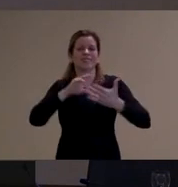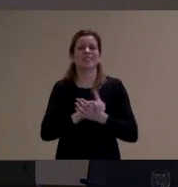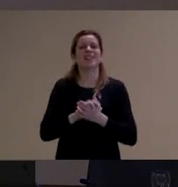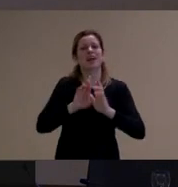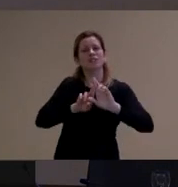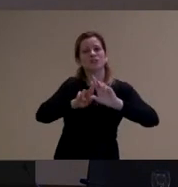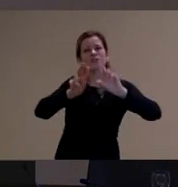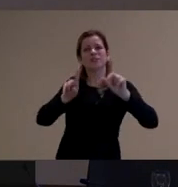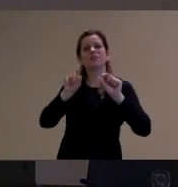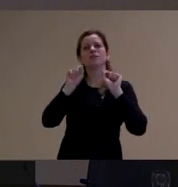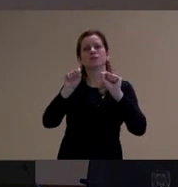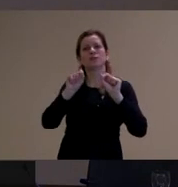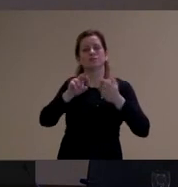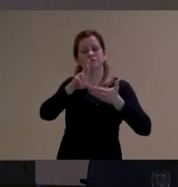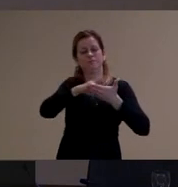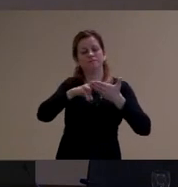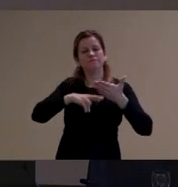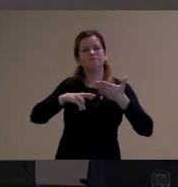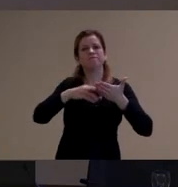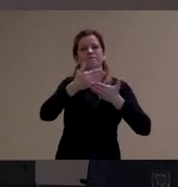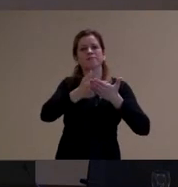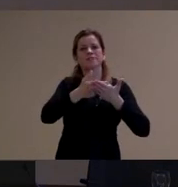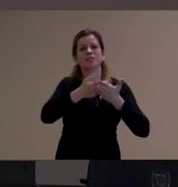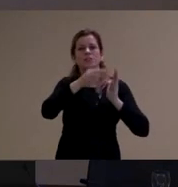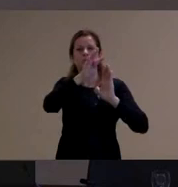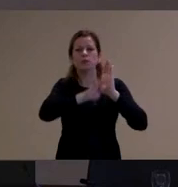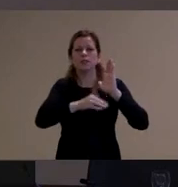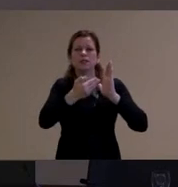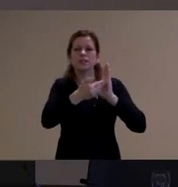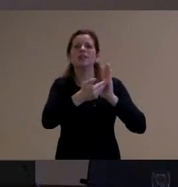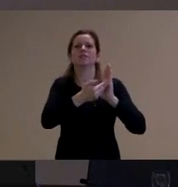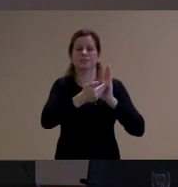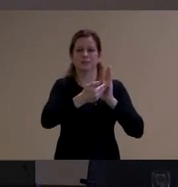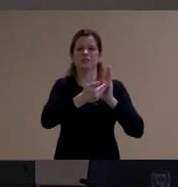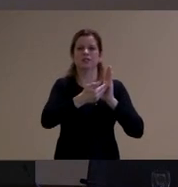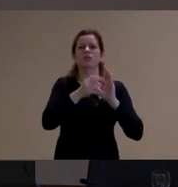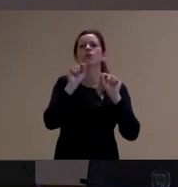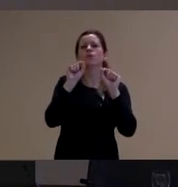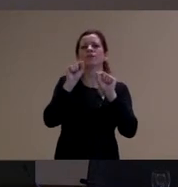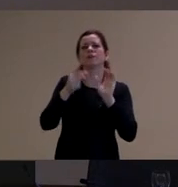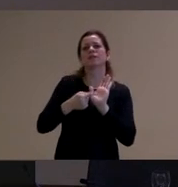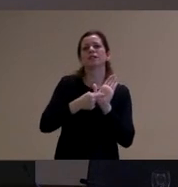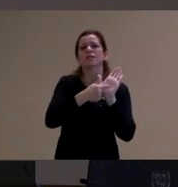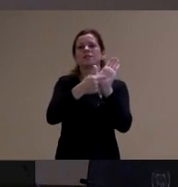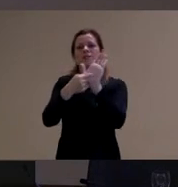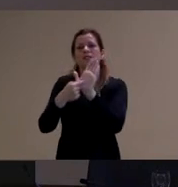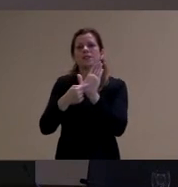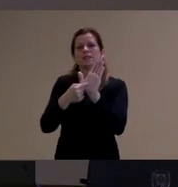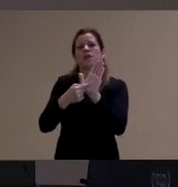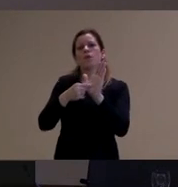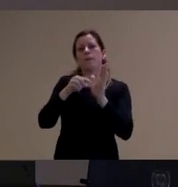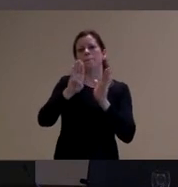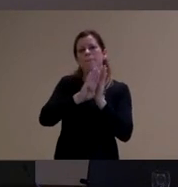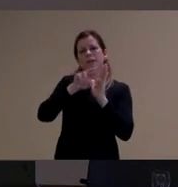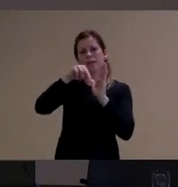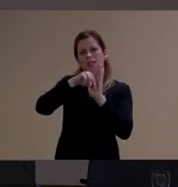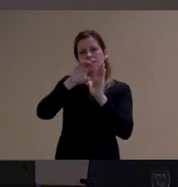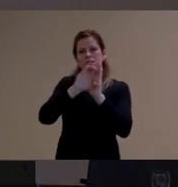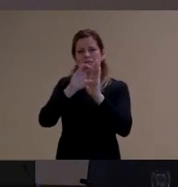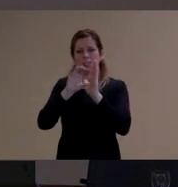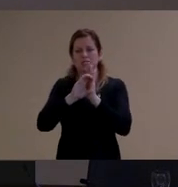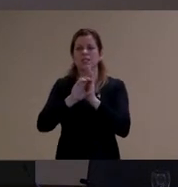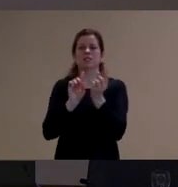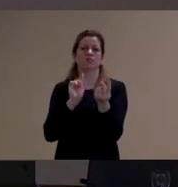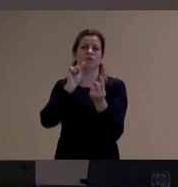na redação né É no que apresenta a bncc nos seus objetivos